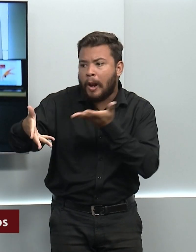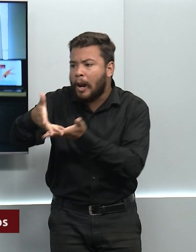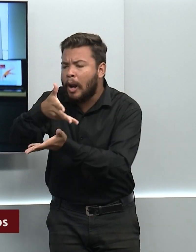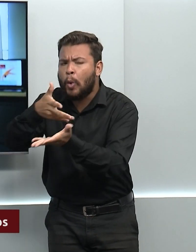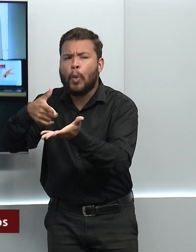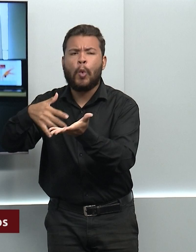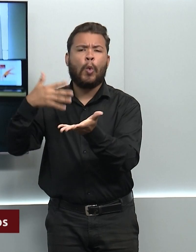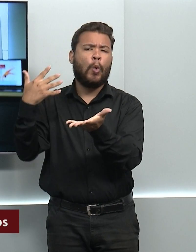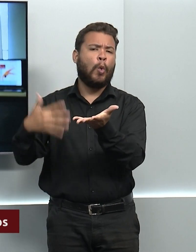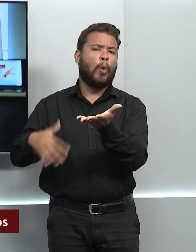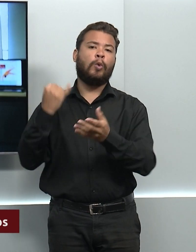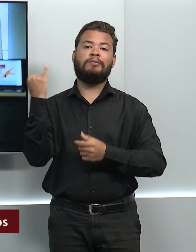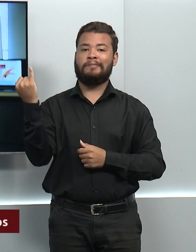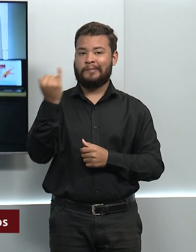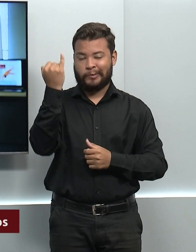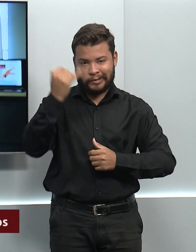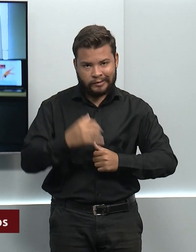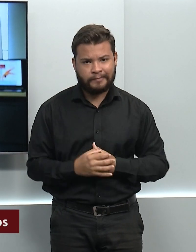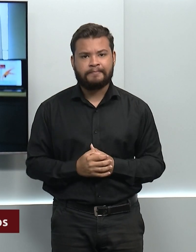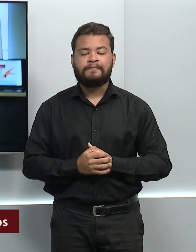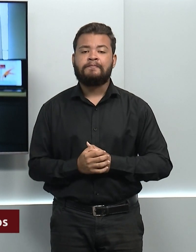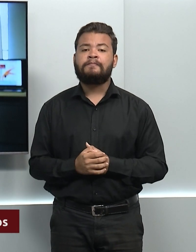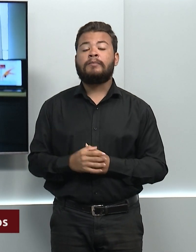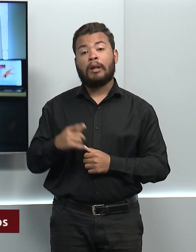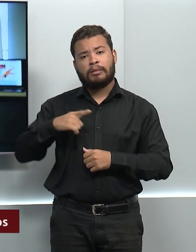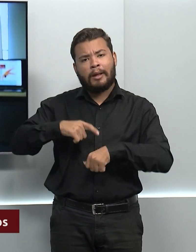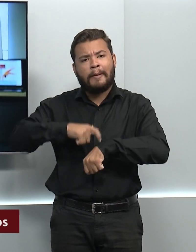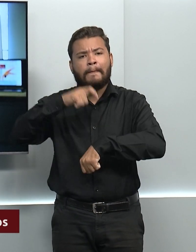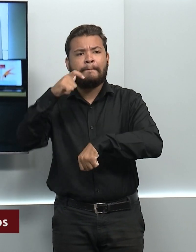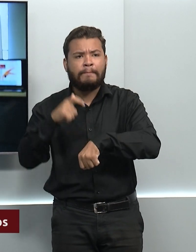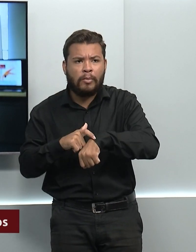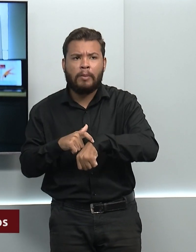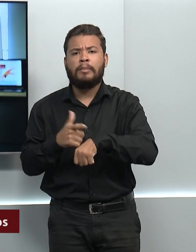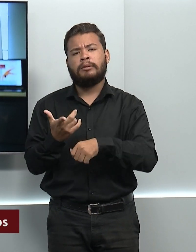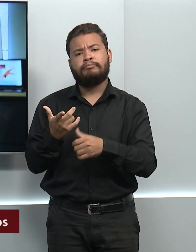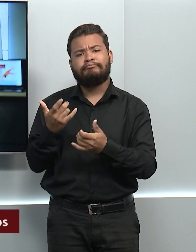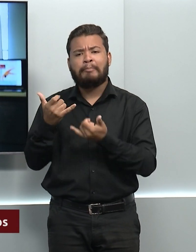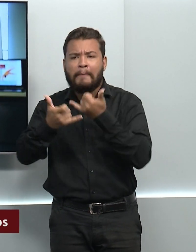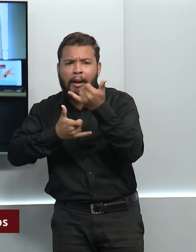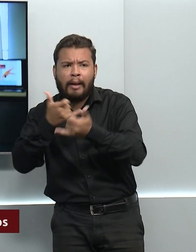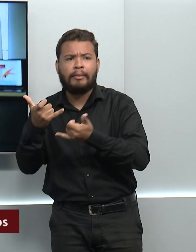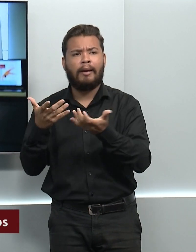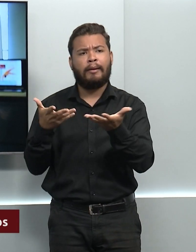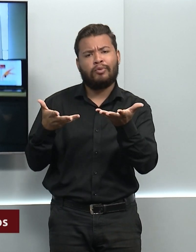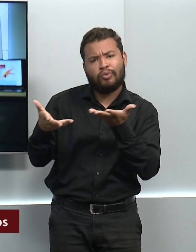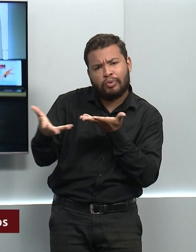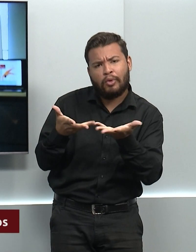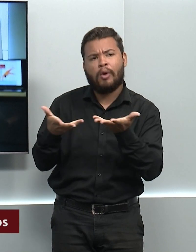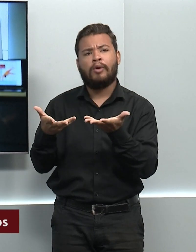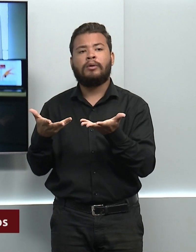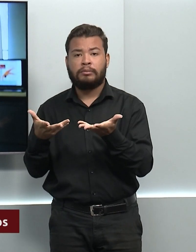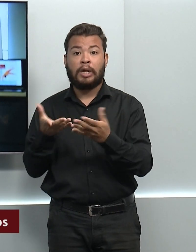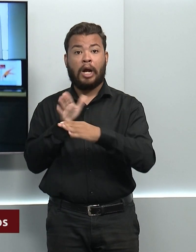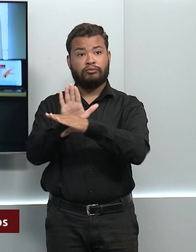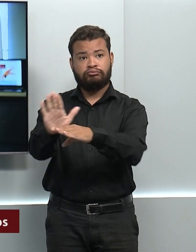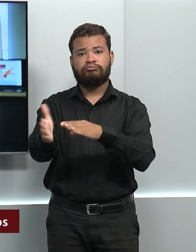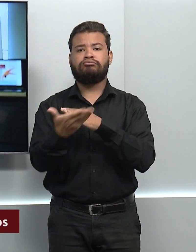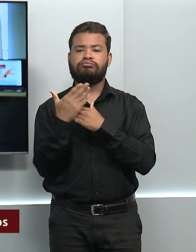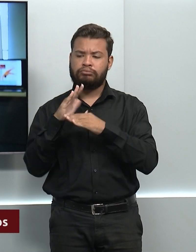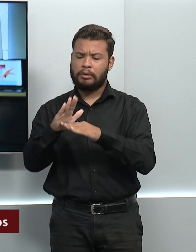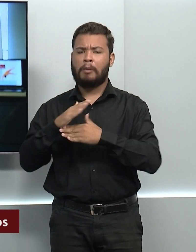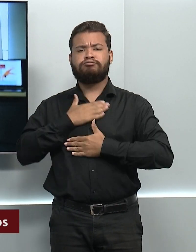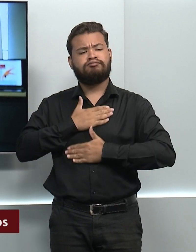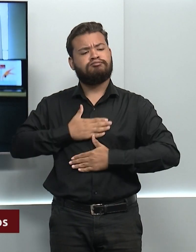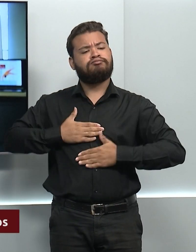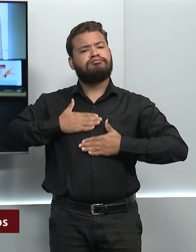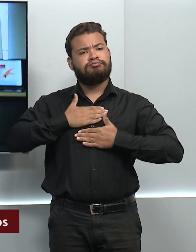Em geral, a gente tem ali algumas dinâmicas, né, que incentivam a participação de todos e todas as pessoas